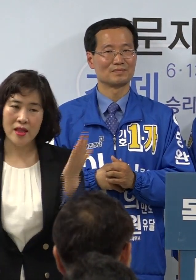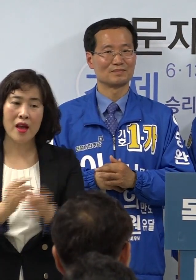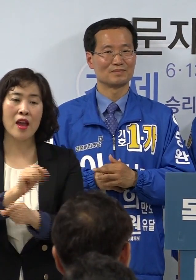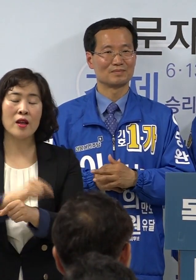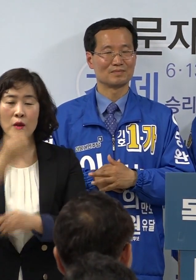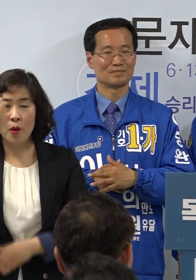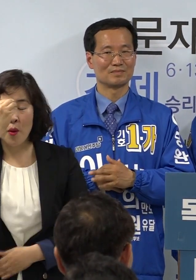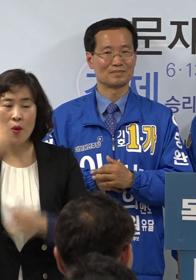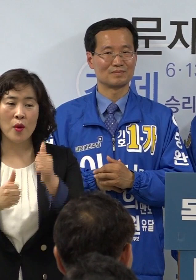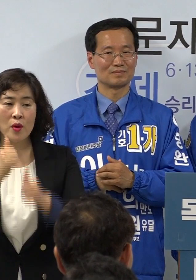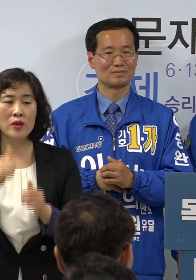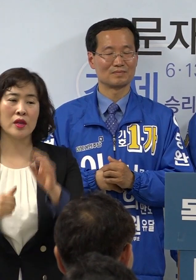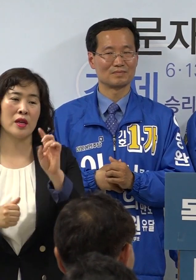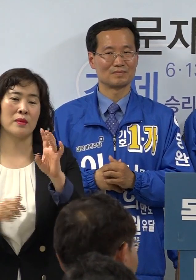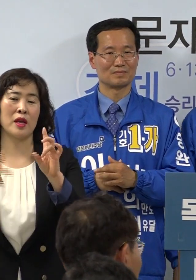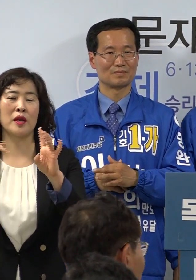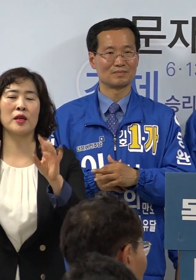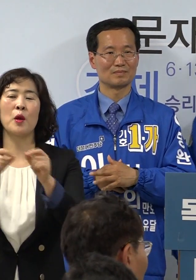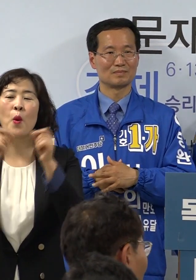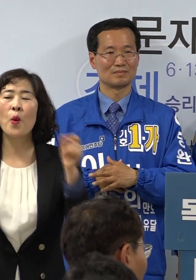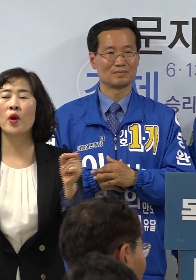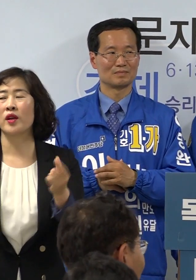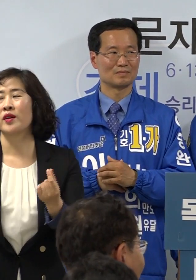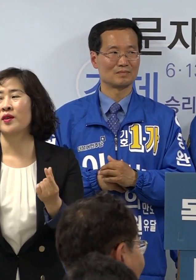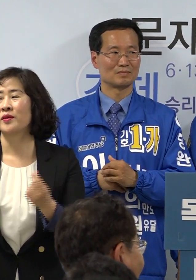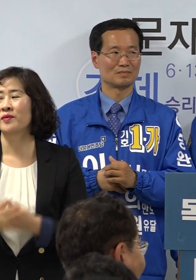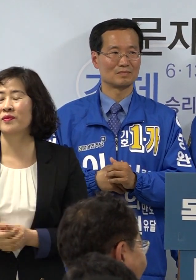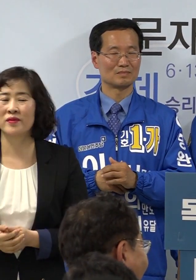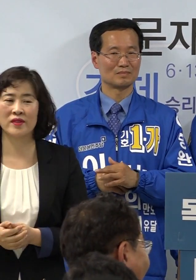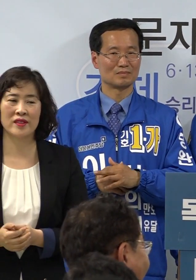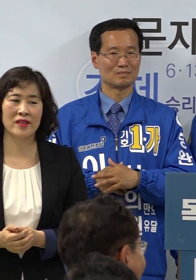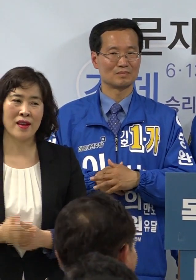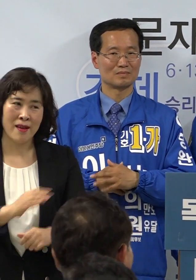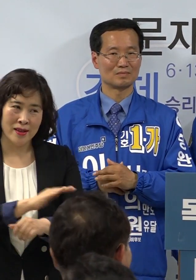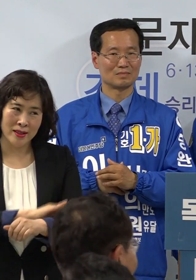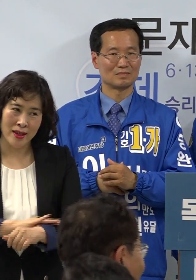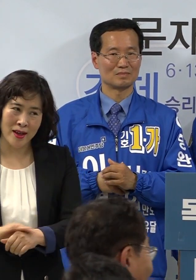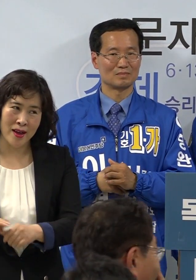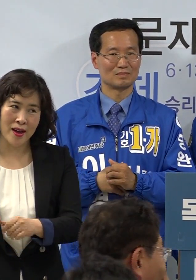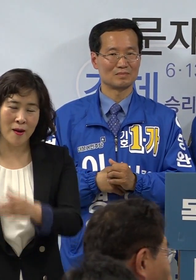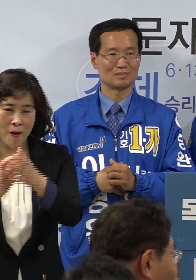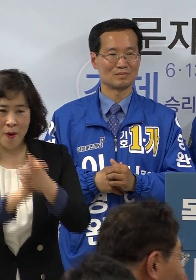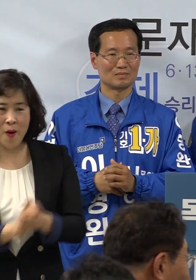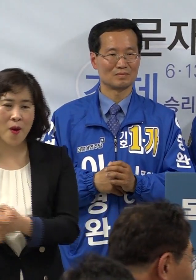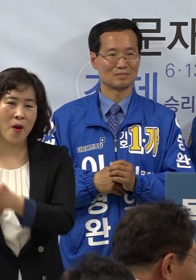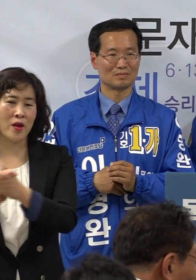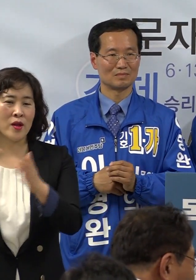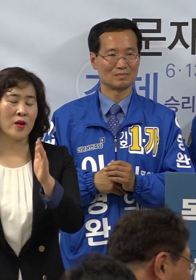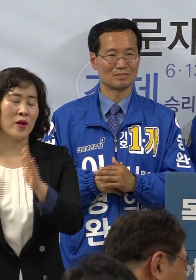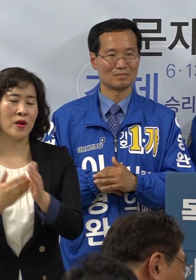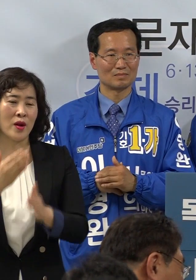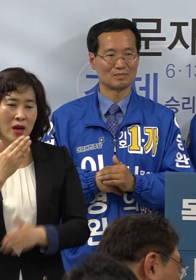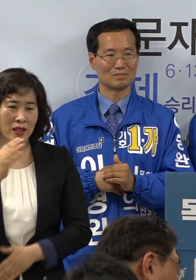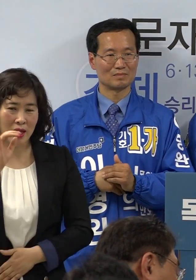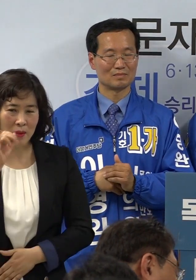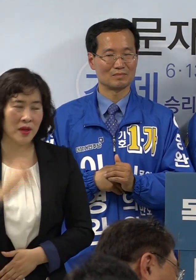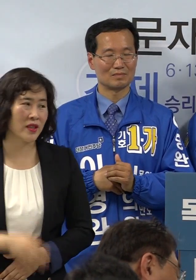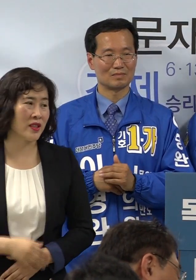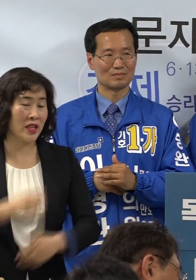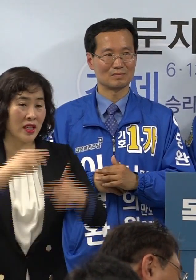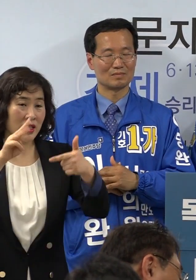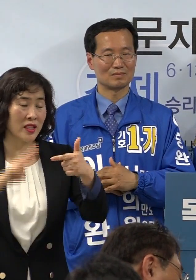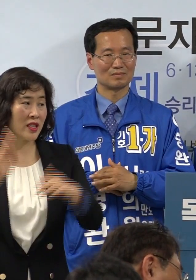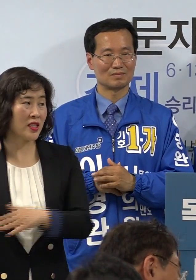행정고시 24기 다 동기들이어서 정말 이 환상의 이 콤비가 될 것 같습니다. 또 저의 인천시장